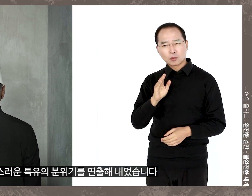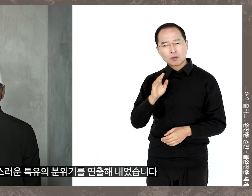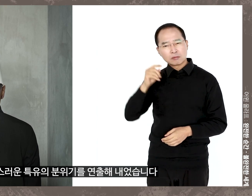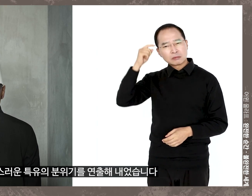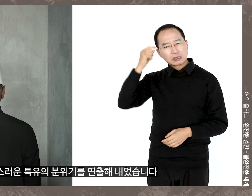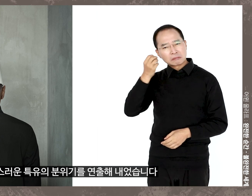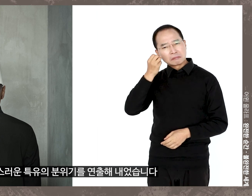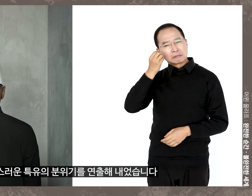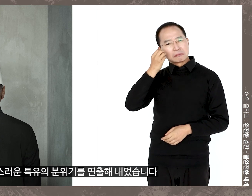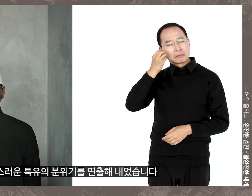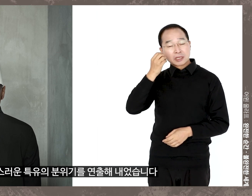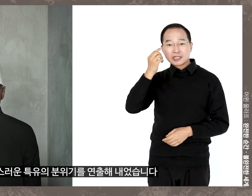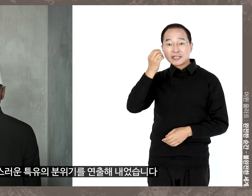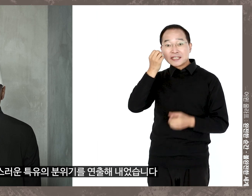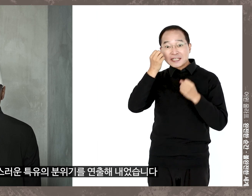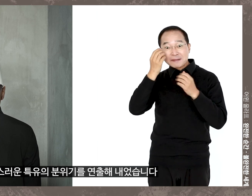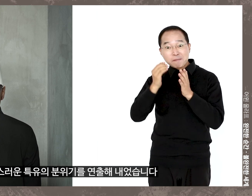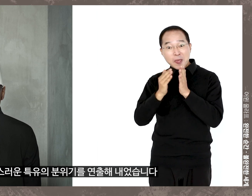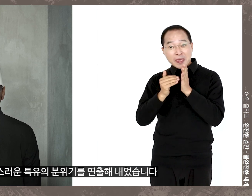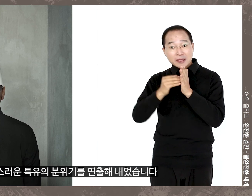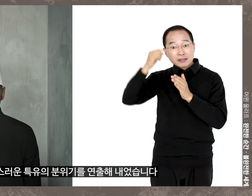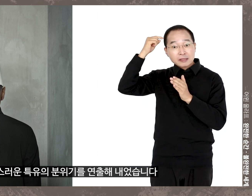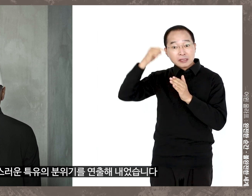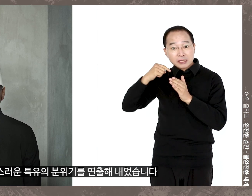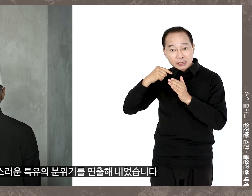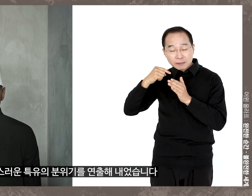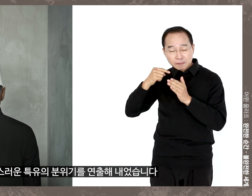특유의 분위기를 연출해내었습니다.